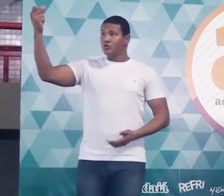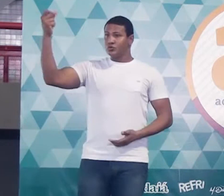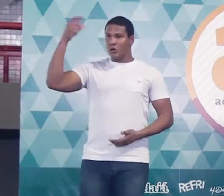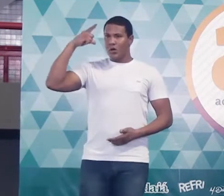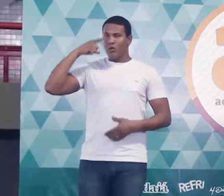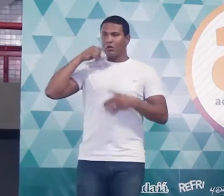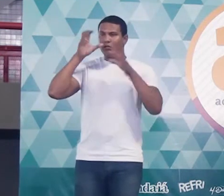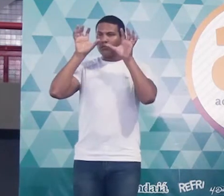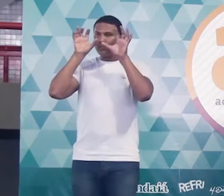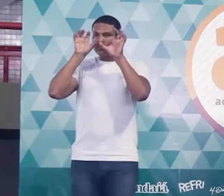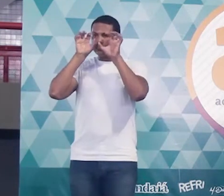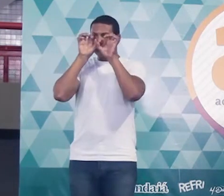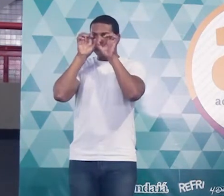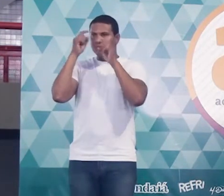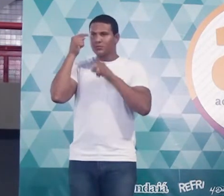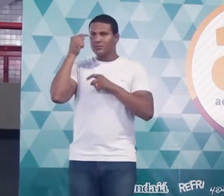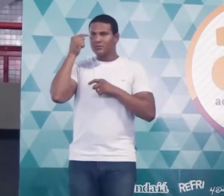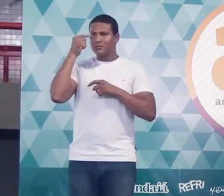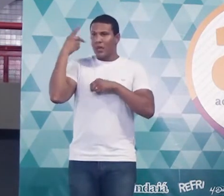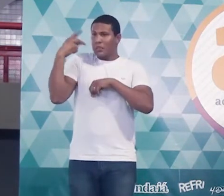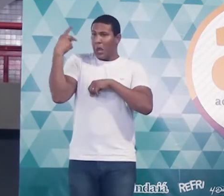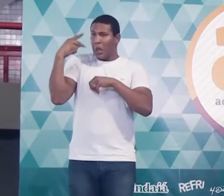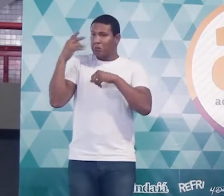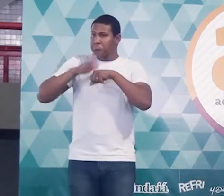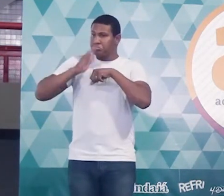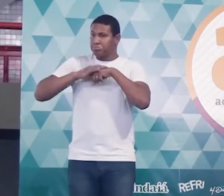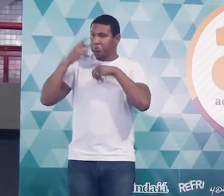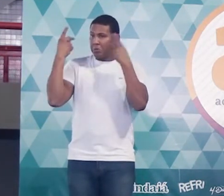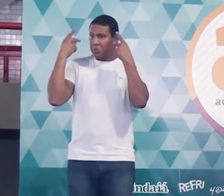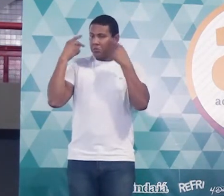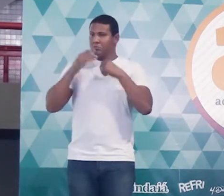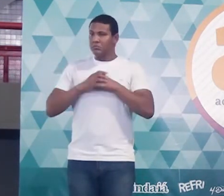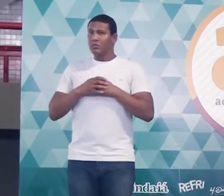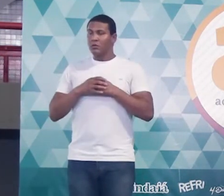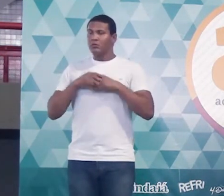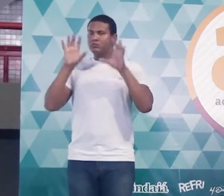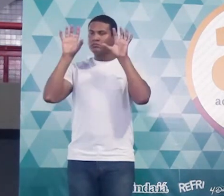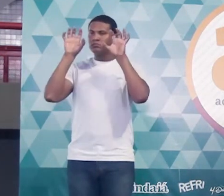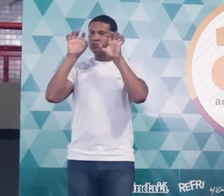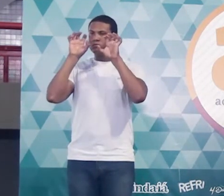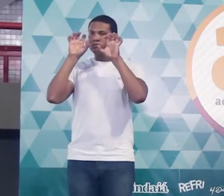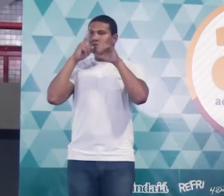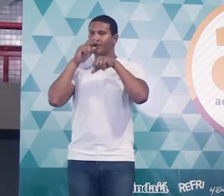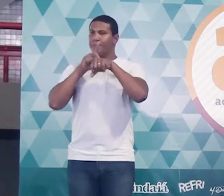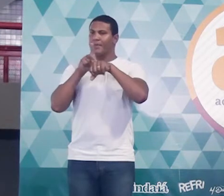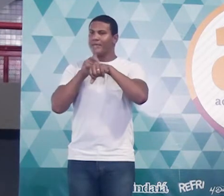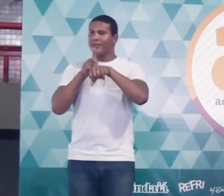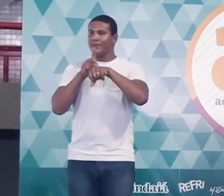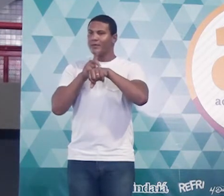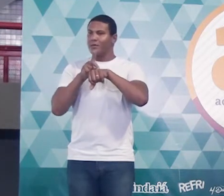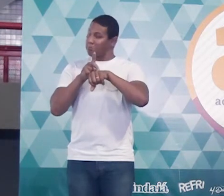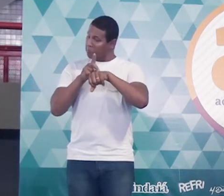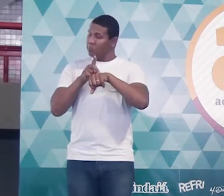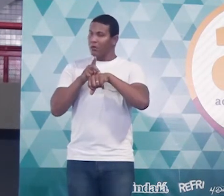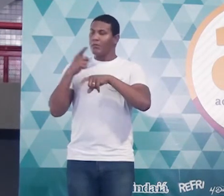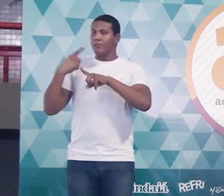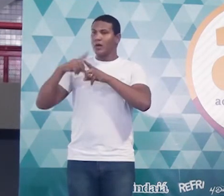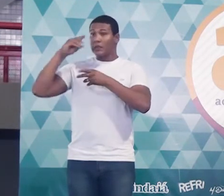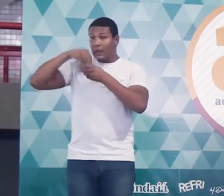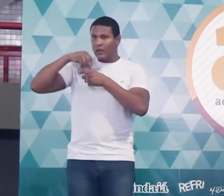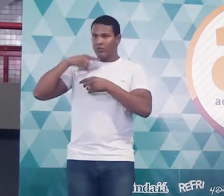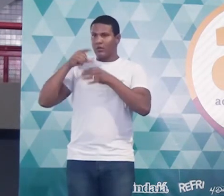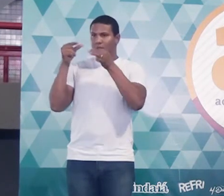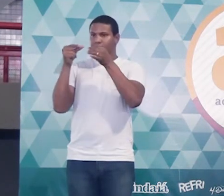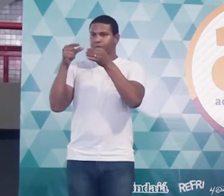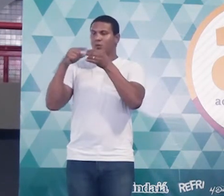íons de prata. E aí, quando bate a radiação, esses íons de prata, eles reagem e